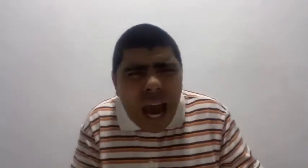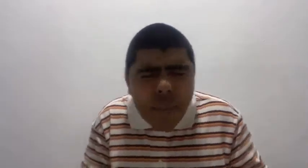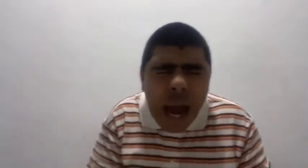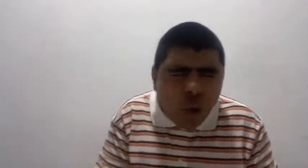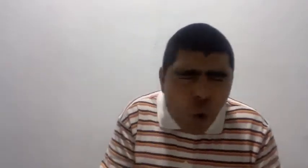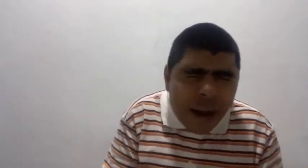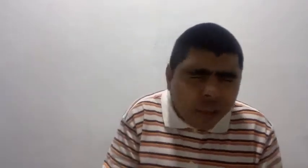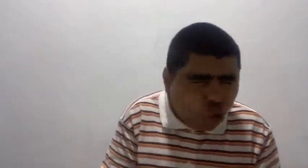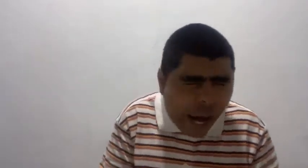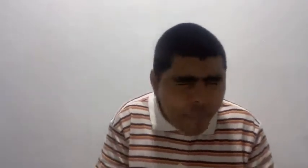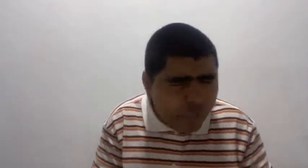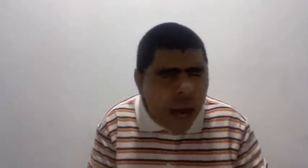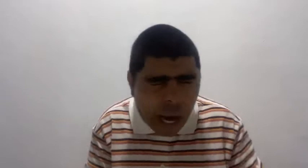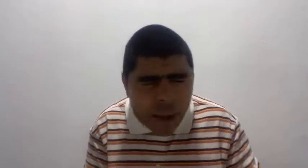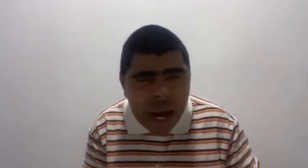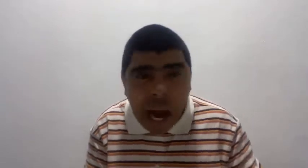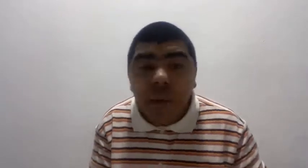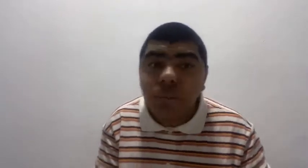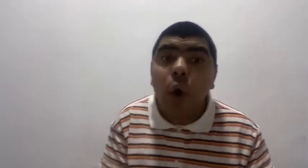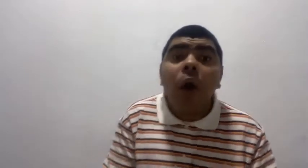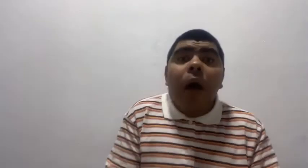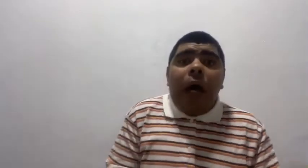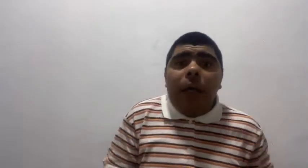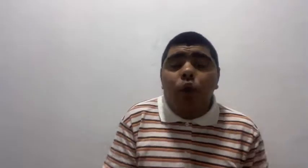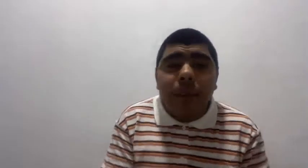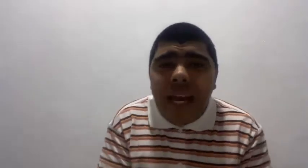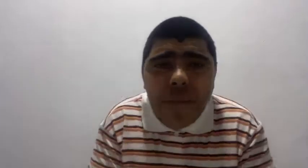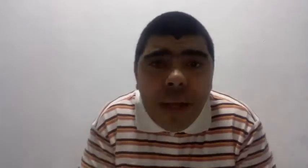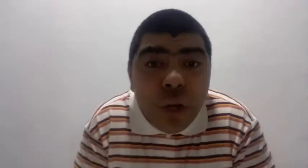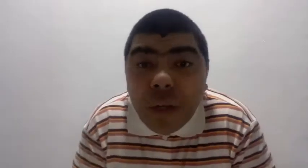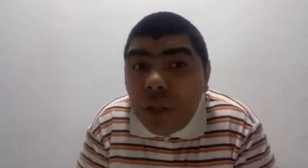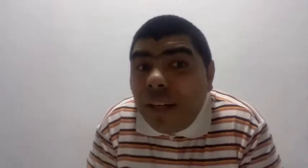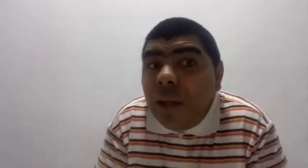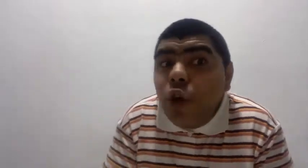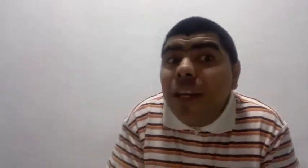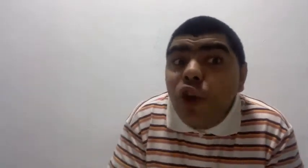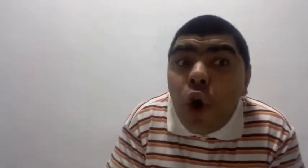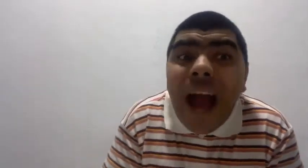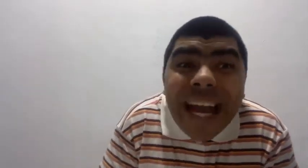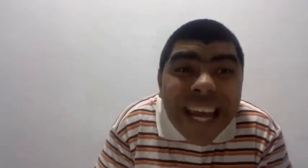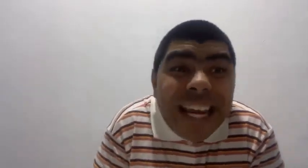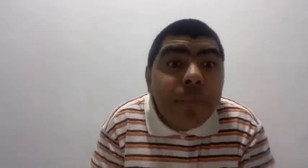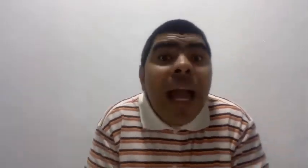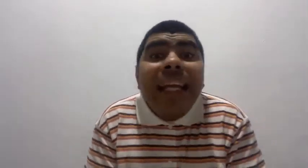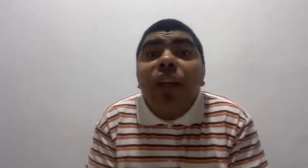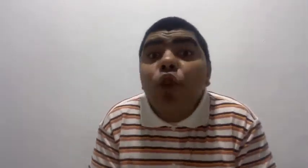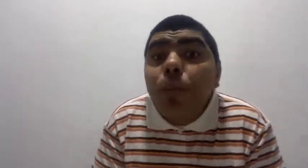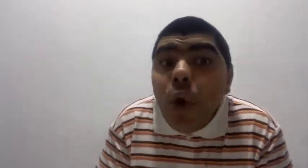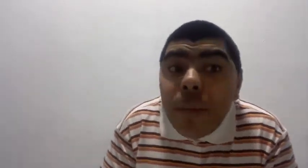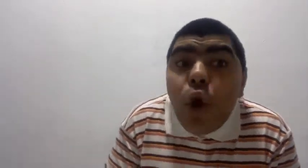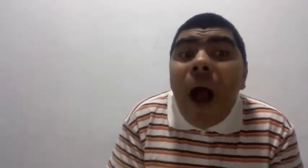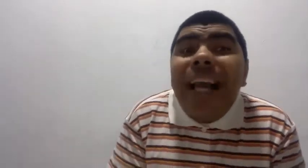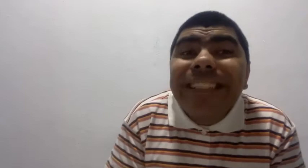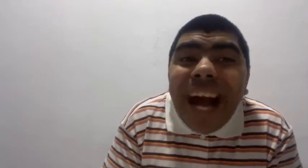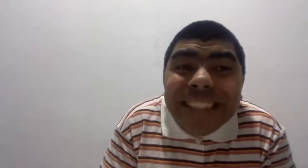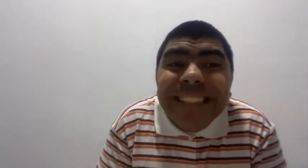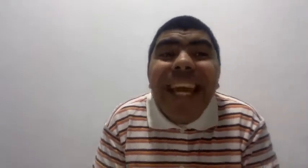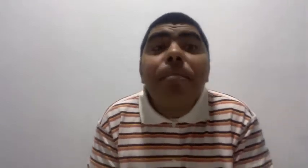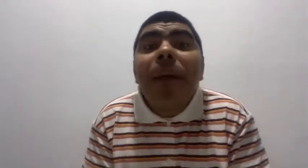Anama, kuma, senda, kama, kando. Aleluya, mi alma adora el Cordero de Dios y Dios anhela que su pueblo alcance